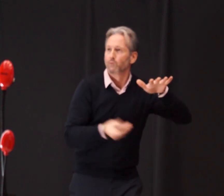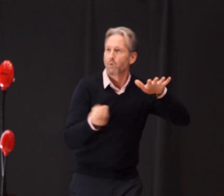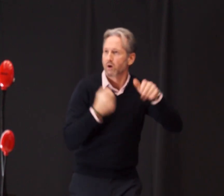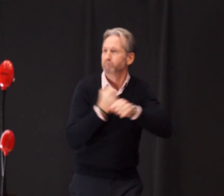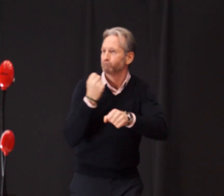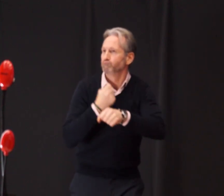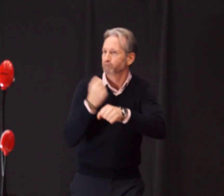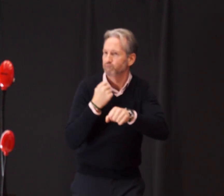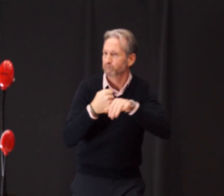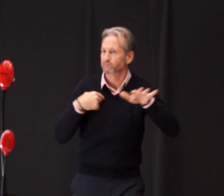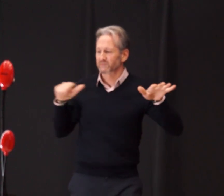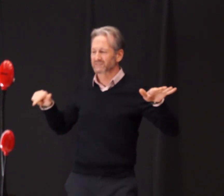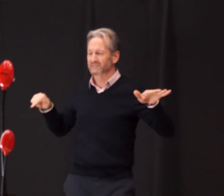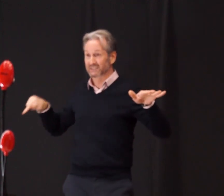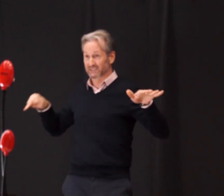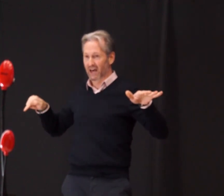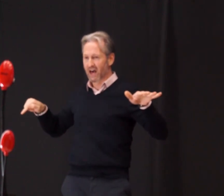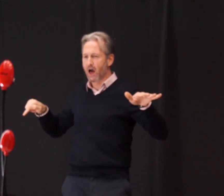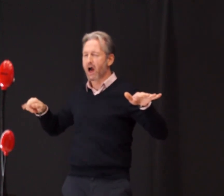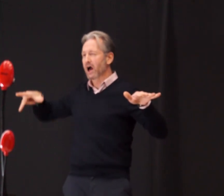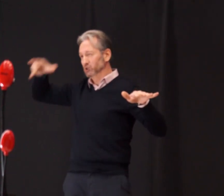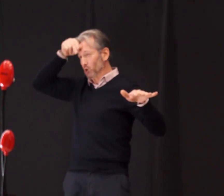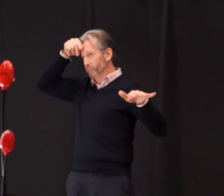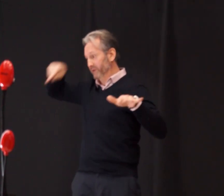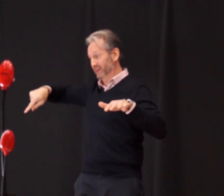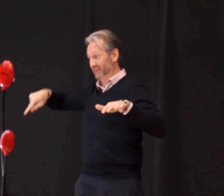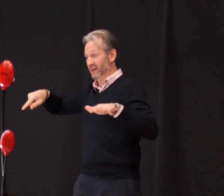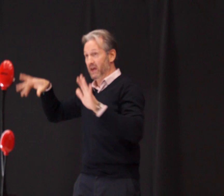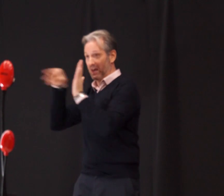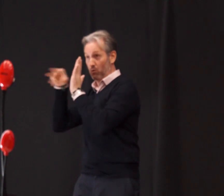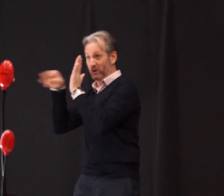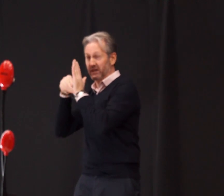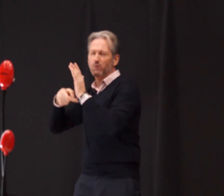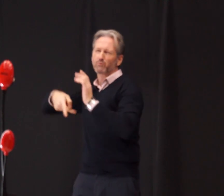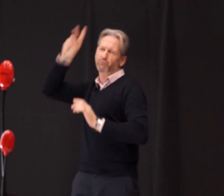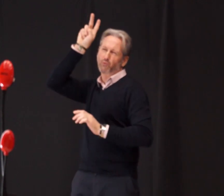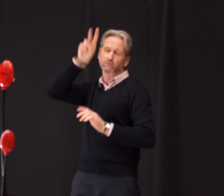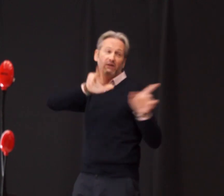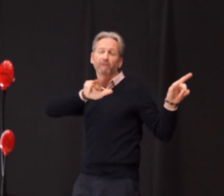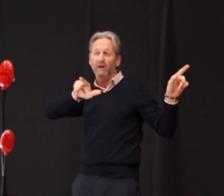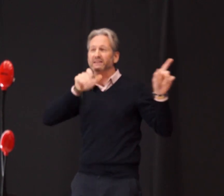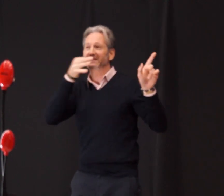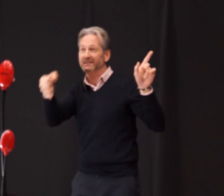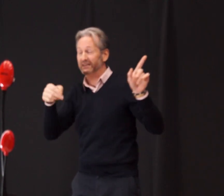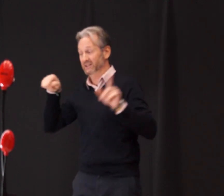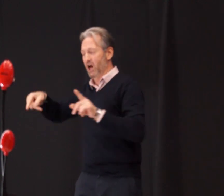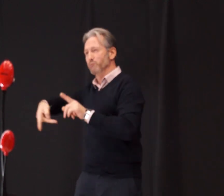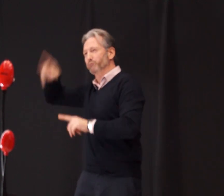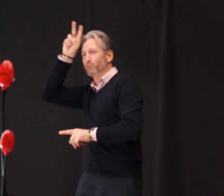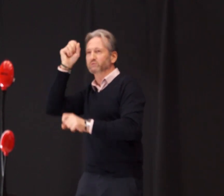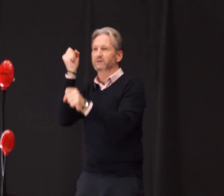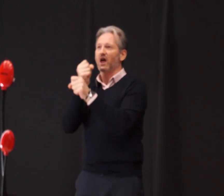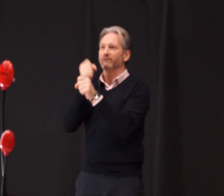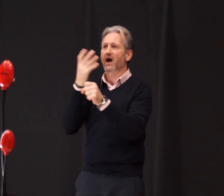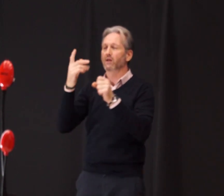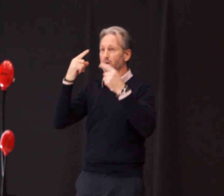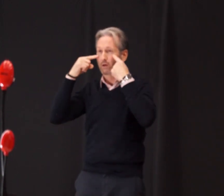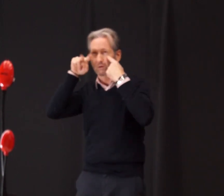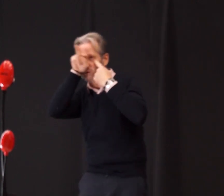l'approche de Millet. Donc moi je peux démarrer sur l'approche de Millet, mais en sachant que pour moi les communicités apportent bien plus, parce que